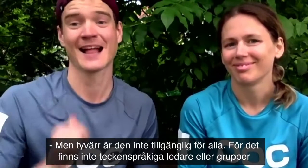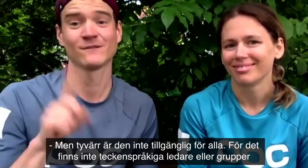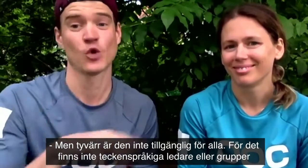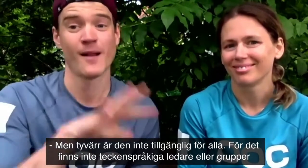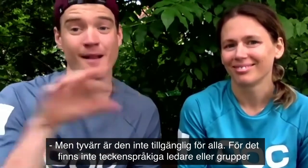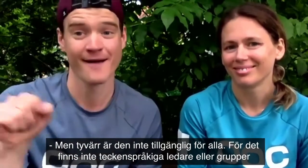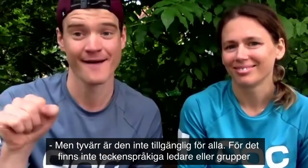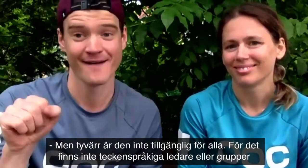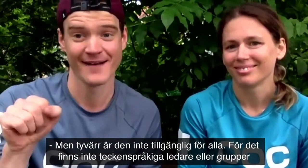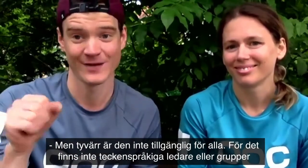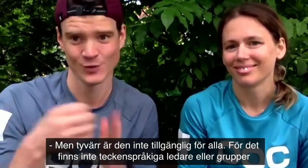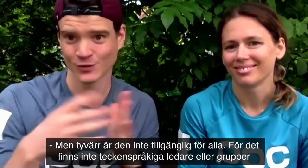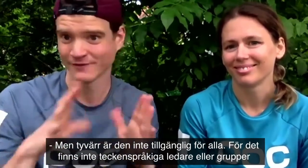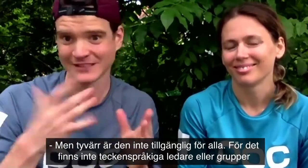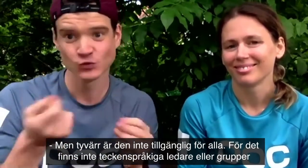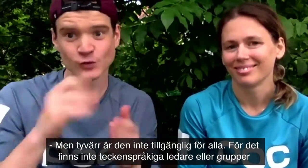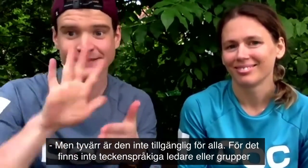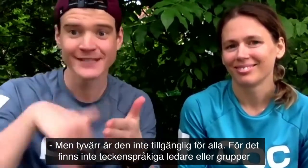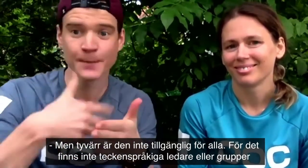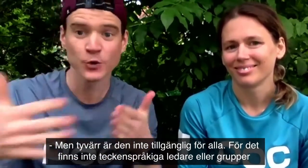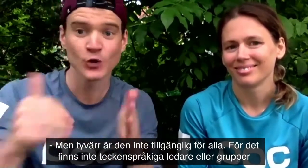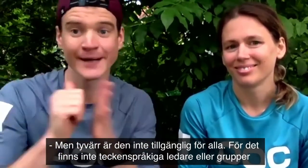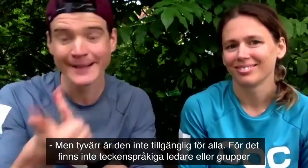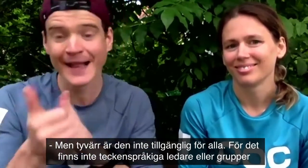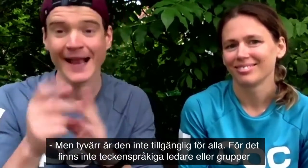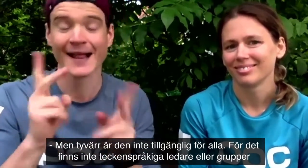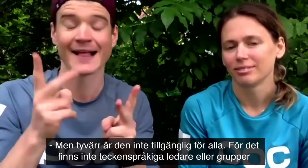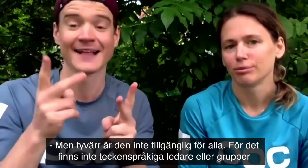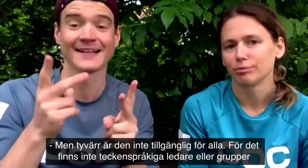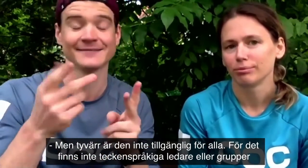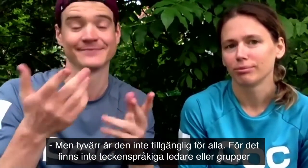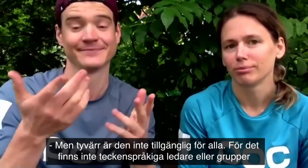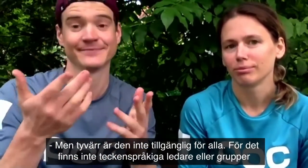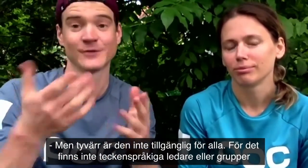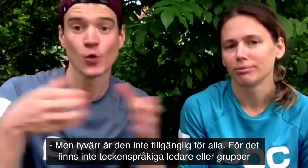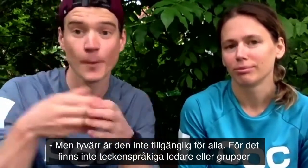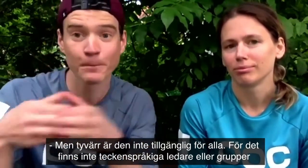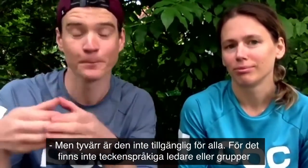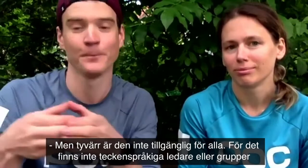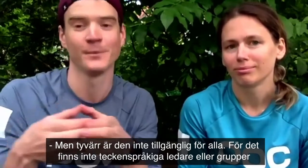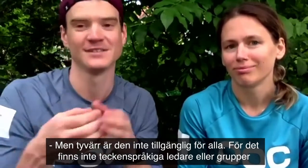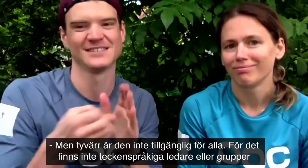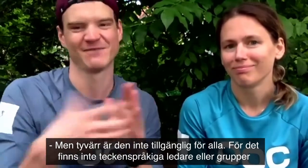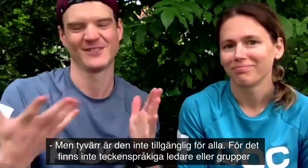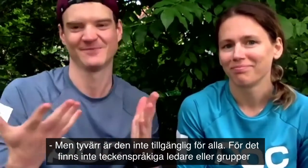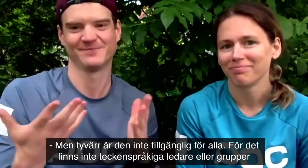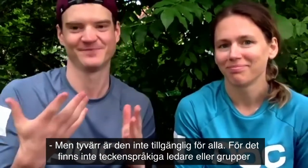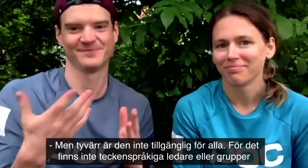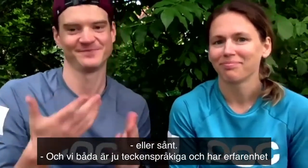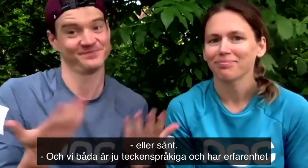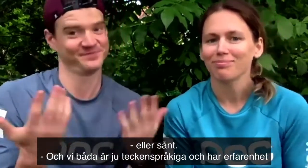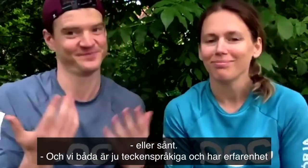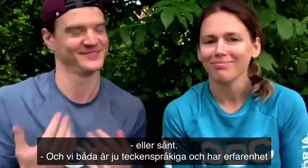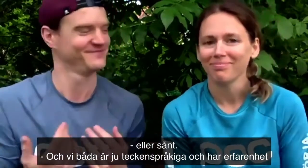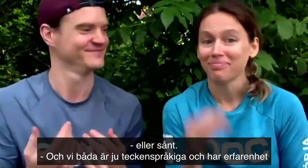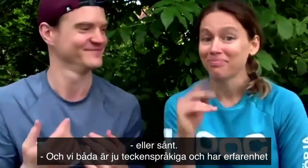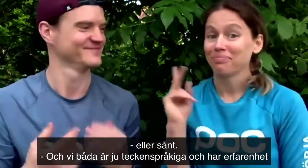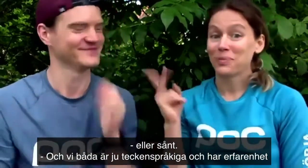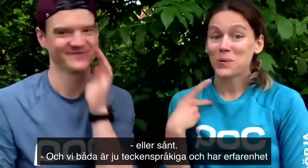tyvärr är det inte tillgängligt för alla. För att det finns inte teckenspråkliga ledare eller grupper eller sånt. Så